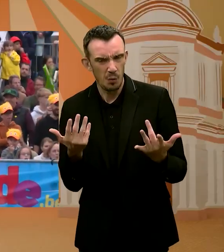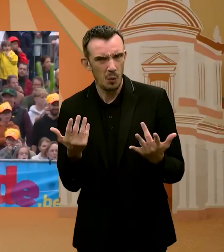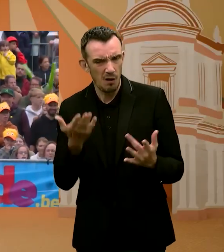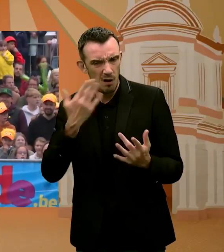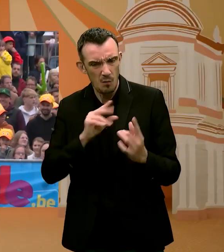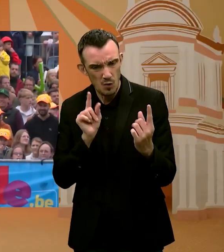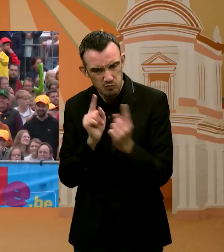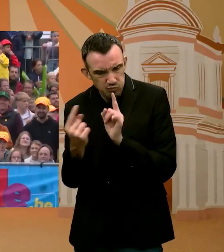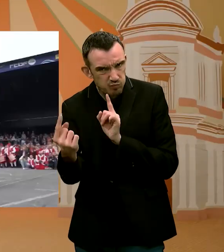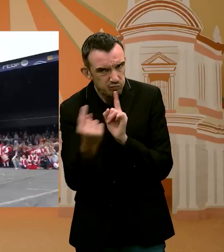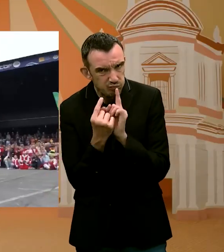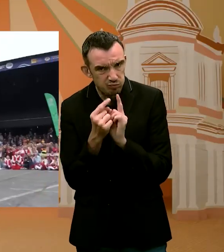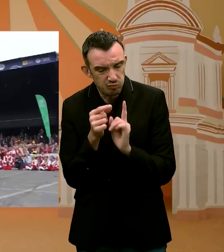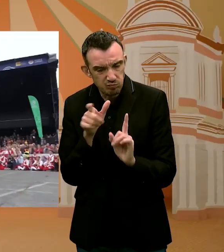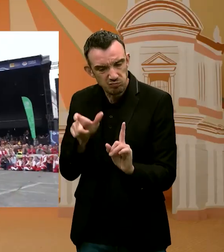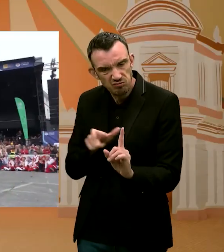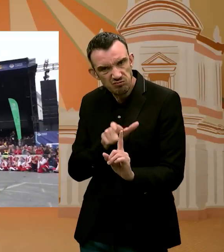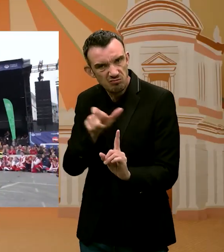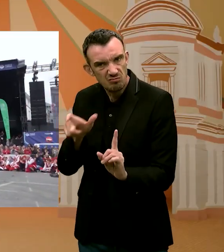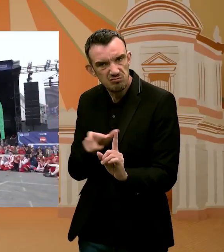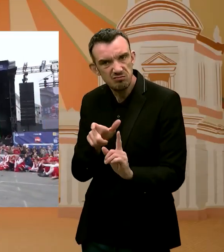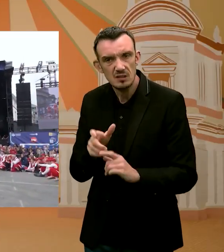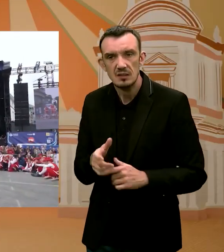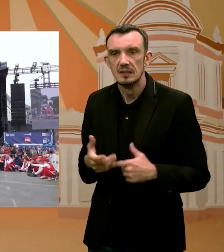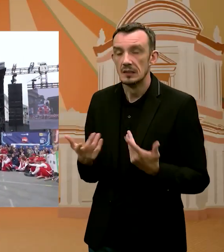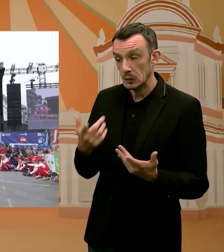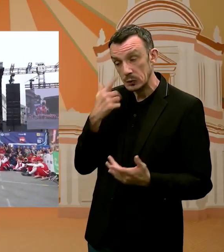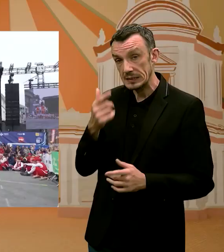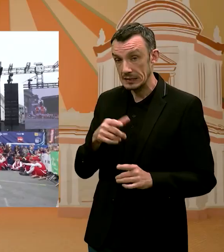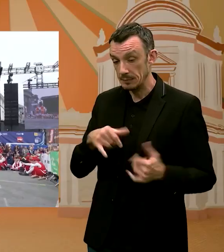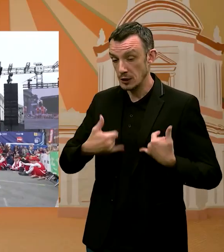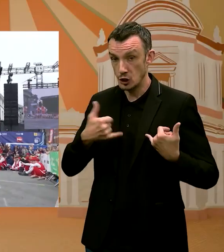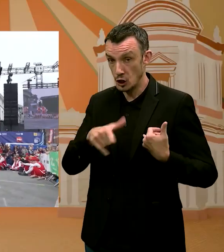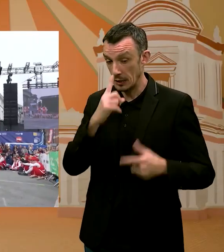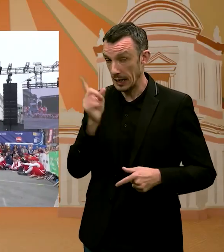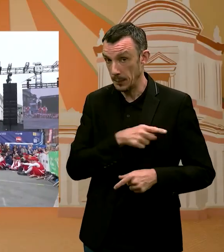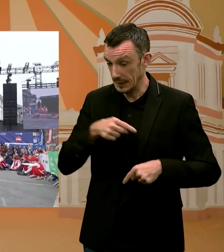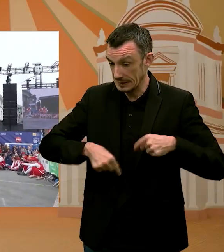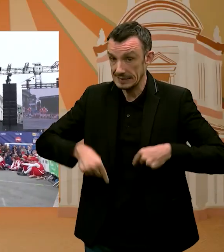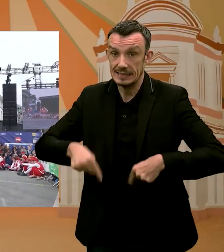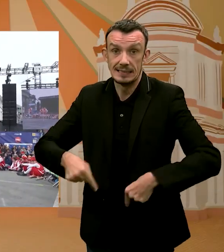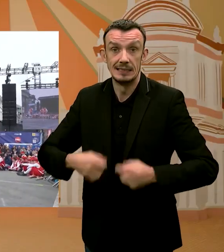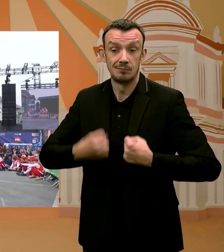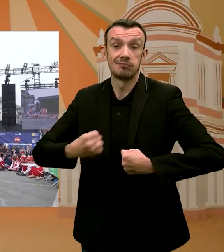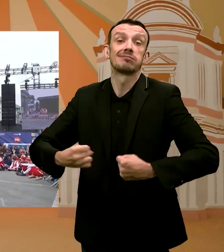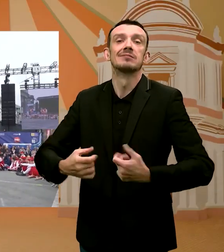de l'entourer, c'est une tactique ça? Vite, hein, c'est un rapide. Hein. Et court vite, c'est chaud. Hein. Et puis je pense qu'ils veulent garder leur énergie parce qu'une fois qu'ils seront à 3, il faut quand